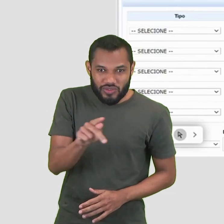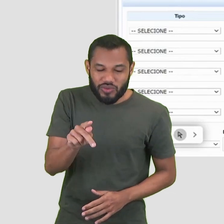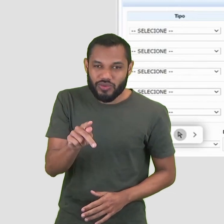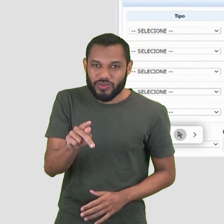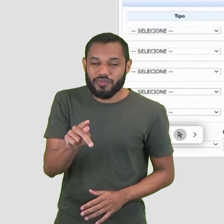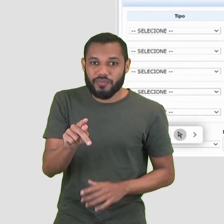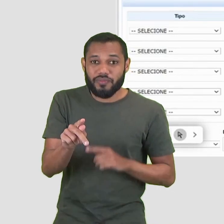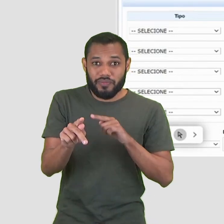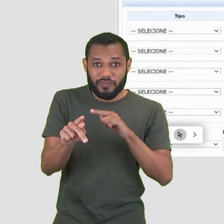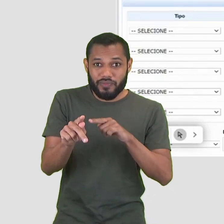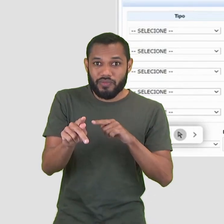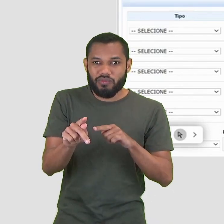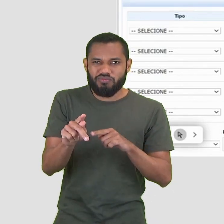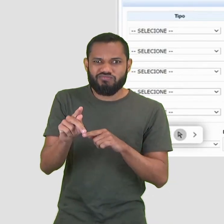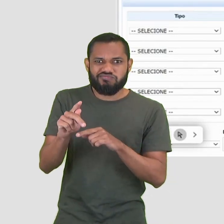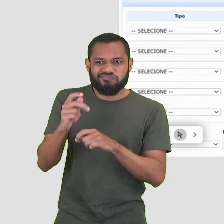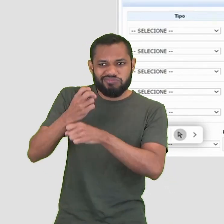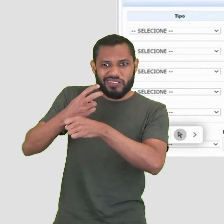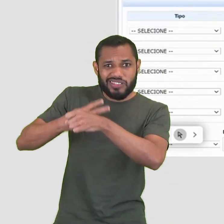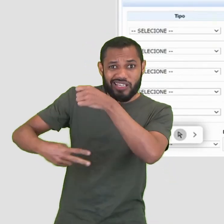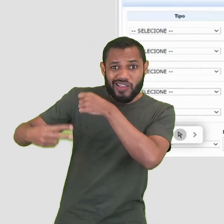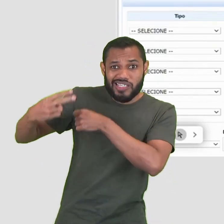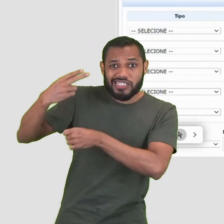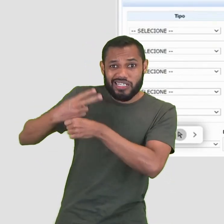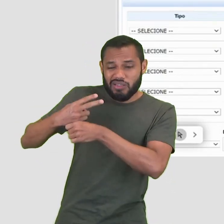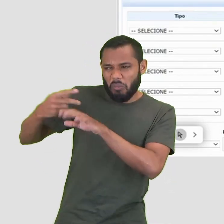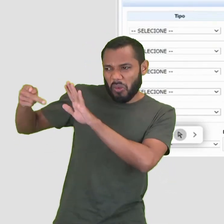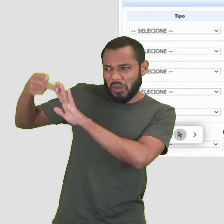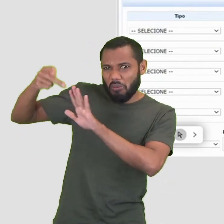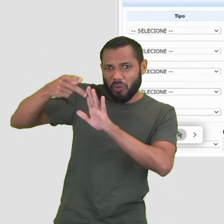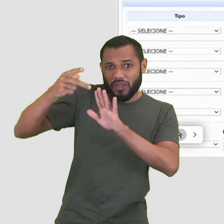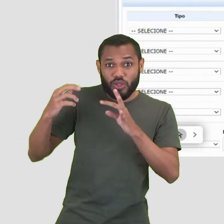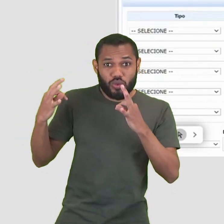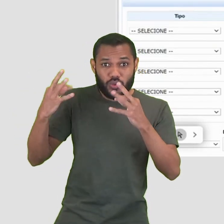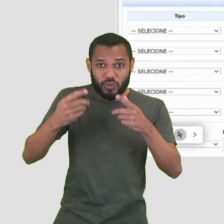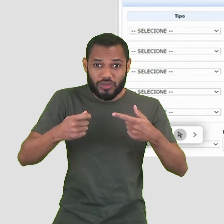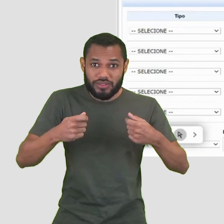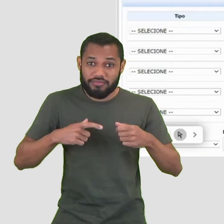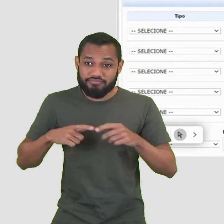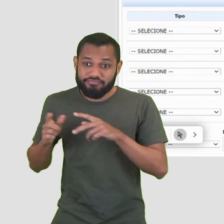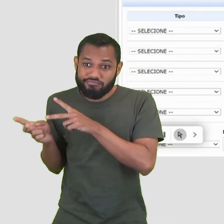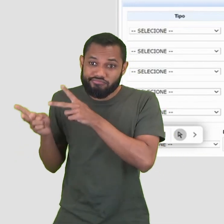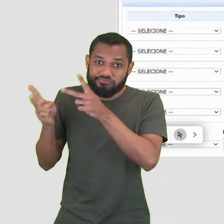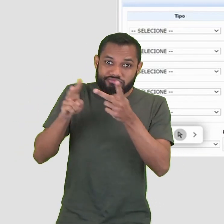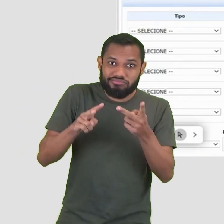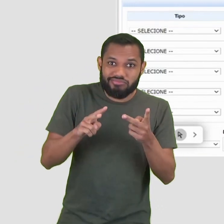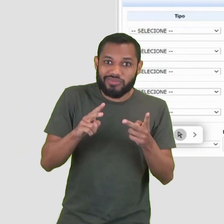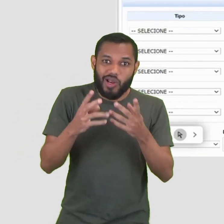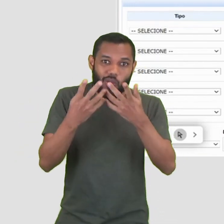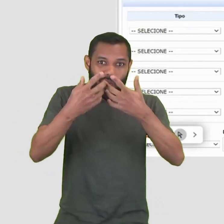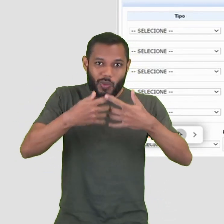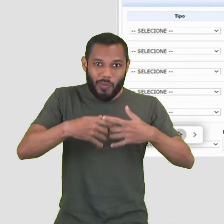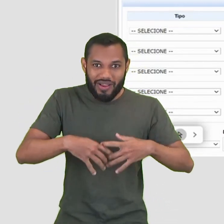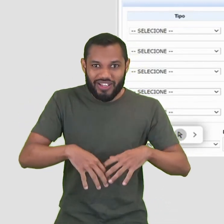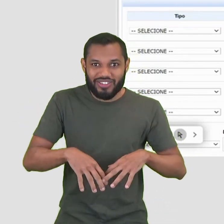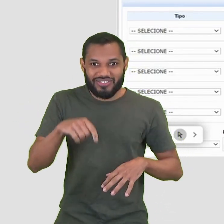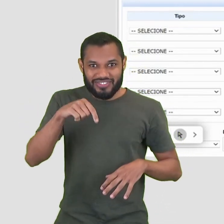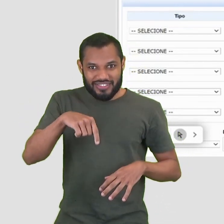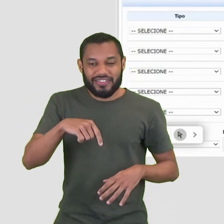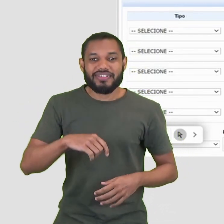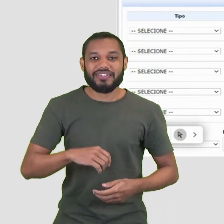docente, nos últimos 2 anos, elas deverão ser puxadas automaticamente para esse